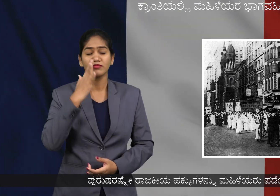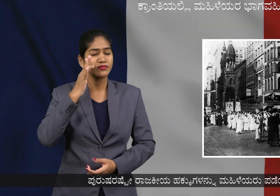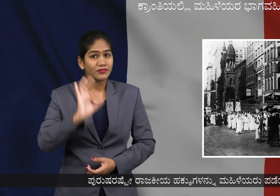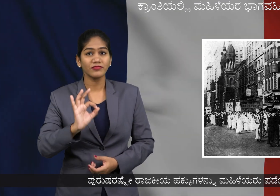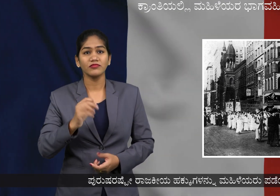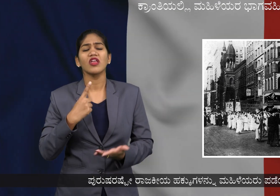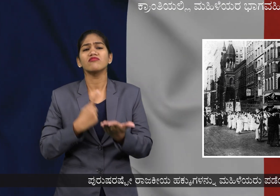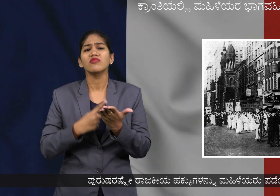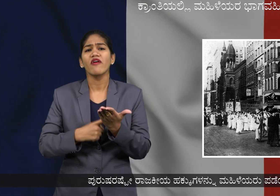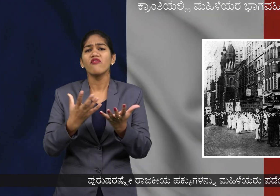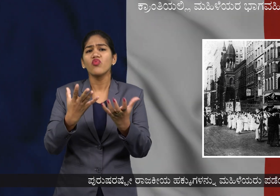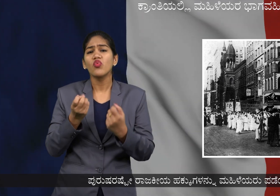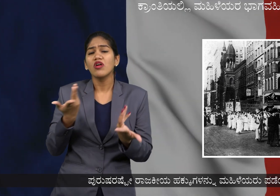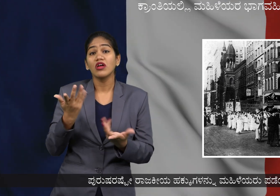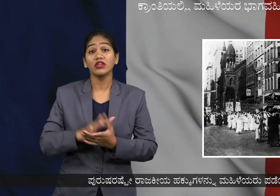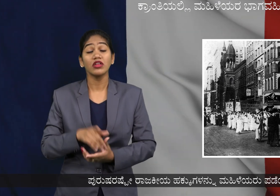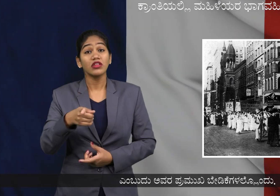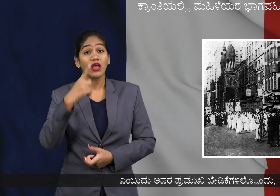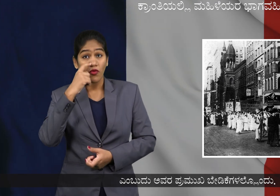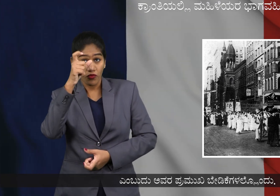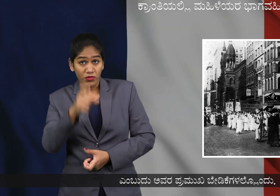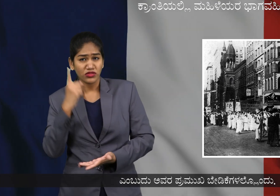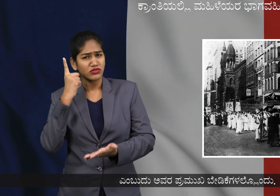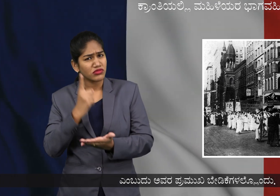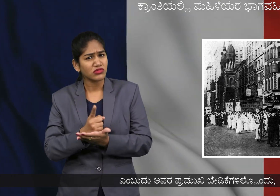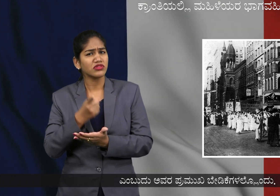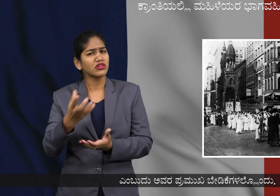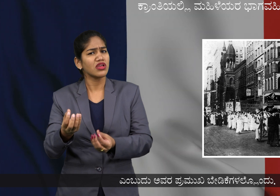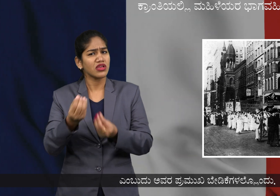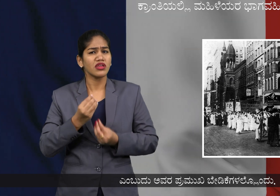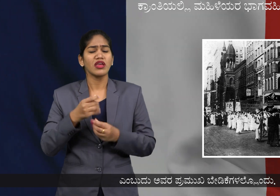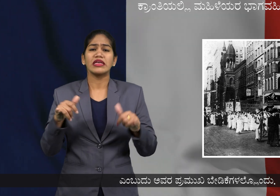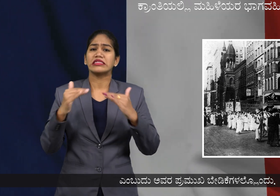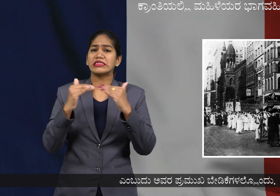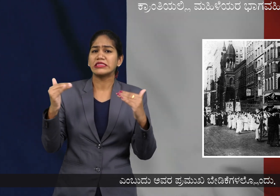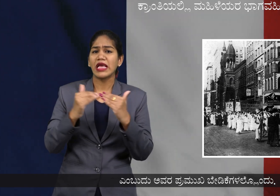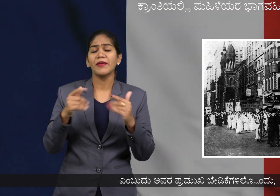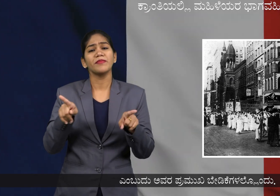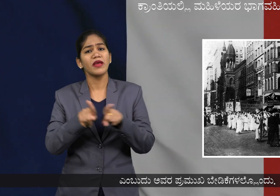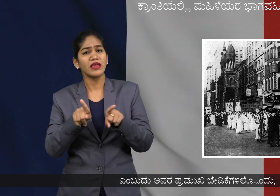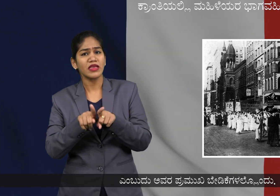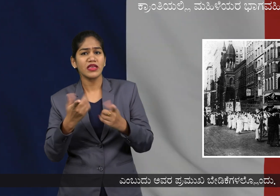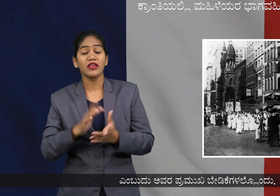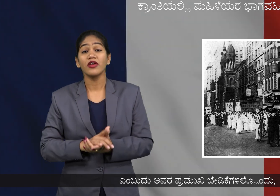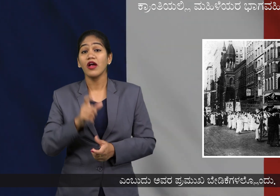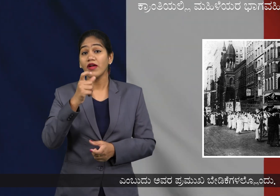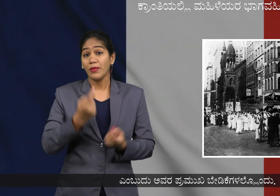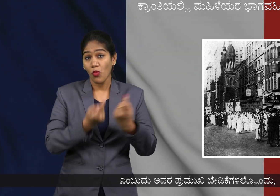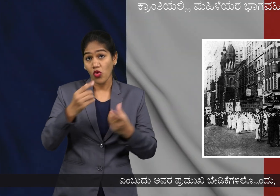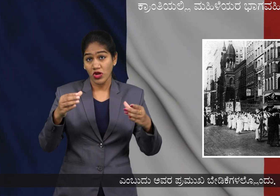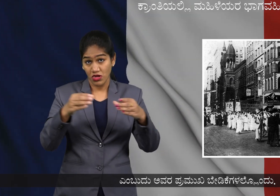ಪುರುಷರಷ್ಟೇ ರಾಜಕೀಯ ಹಕ್ಕುಗಳನ್ನ ಮಹಿಳೆಯರು ಪಡೆಯಬೇಕು ಎಂಬುದು ಅವರ ಪ್ರಮುಖ ಬೇಡಿಕೆಗಳಲ್ಲೊಂದು ಆಗಿತ್ತು.